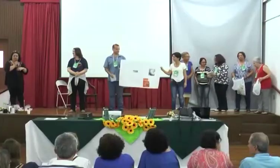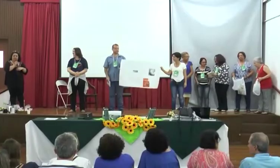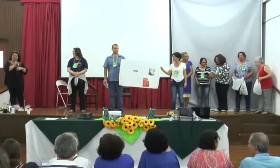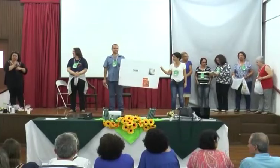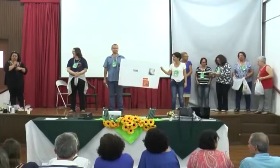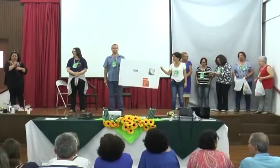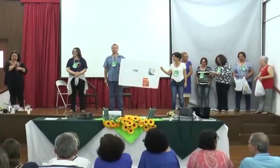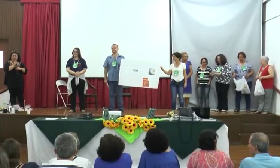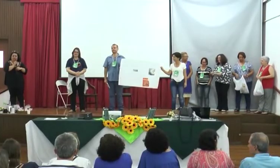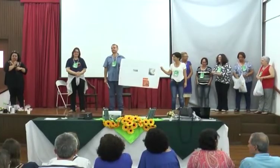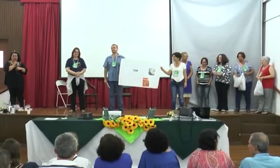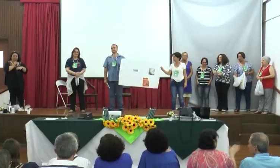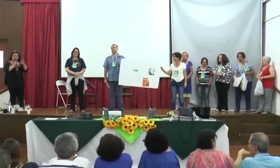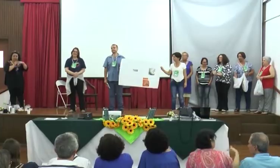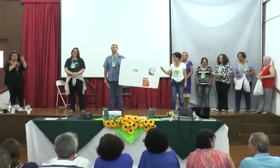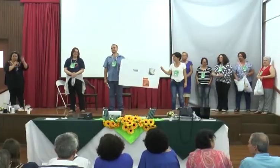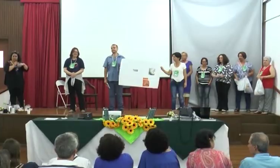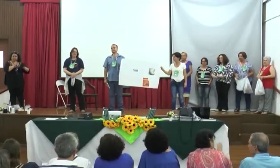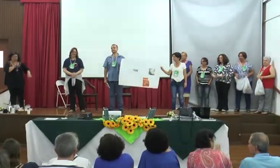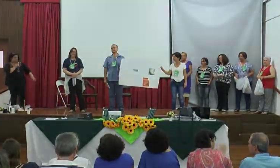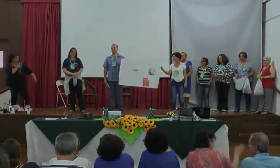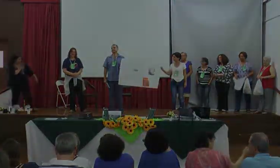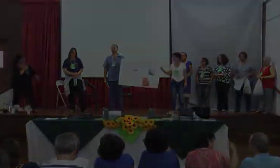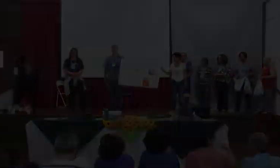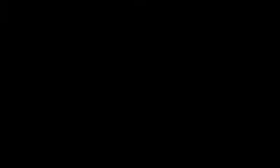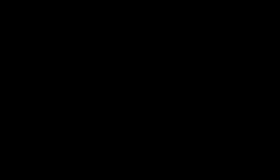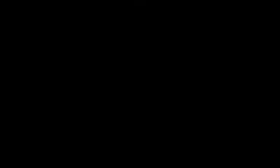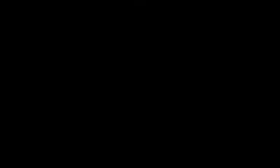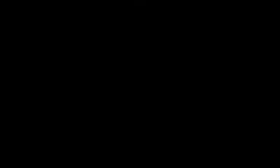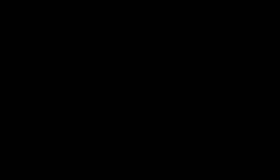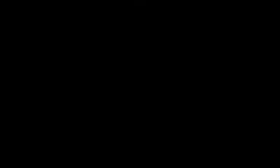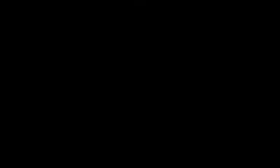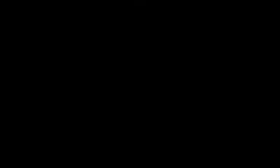você saber, vamos ter o que faz direito.